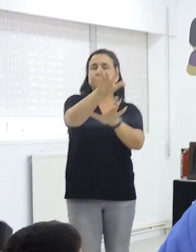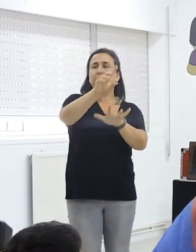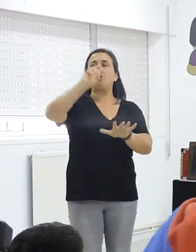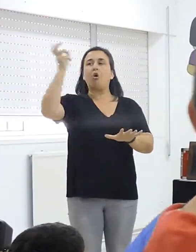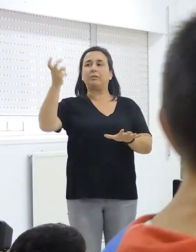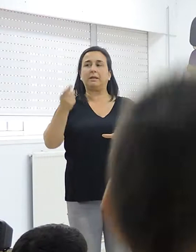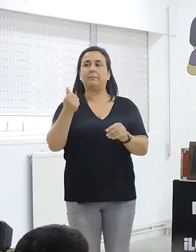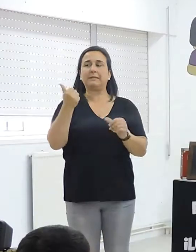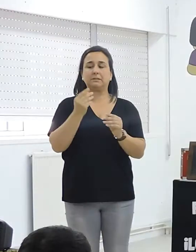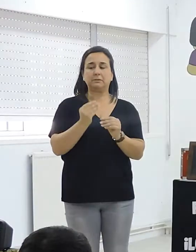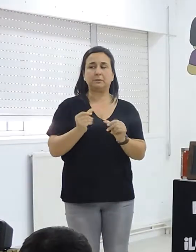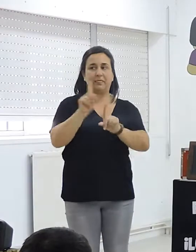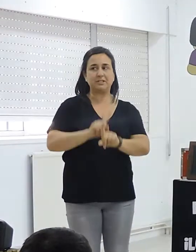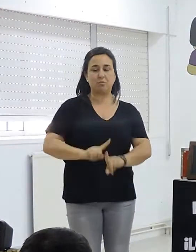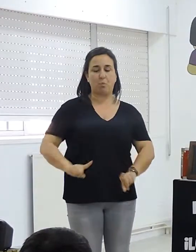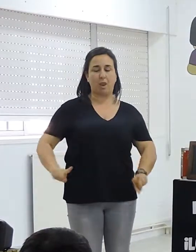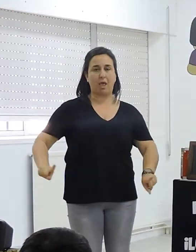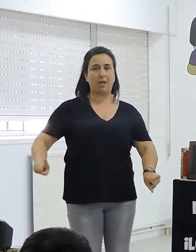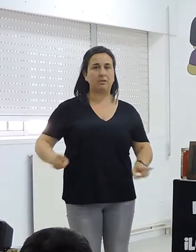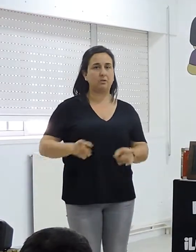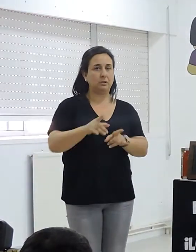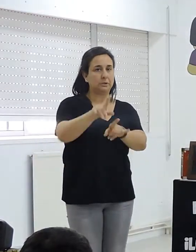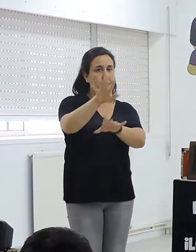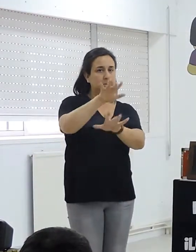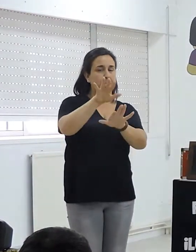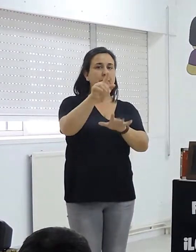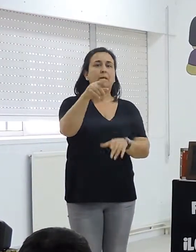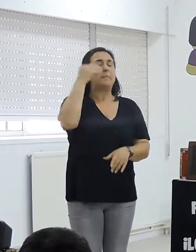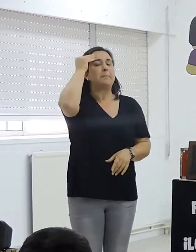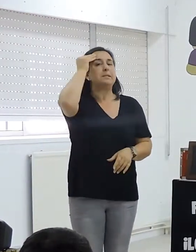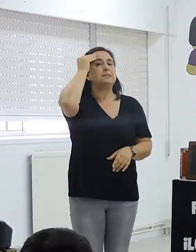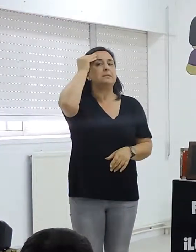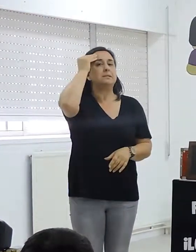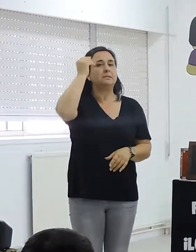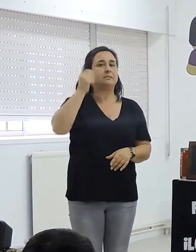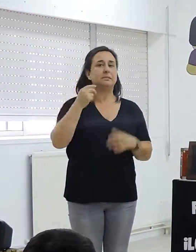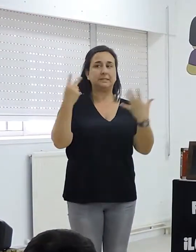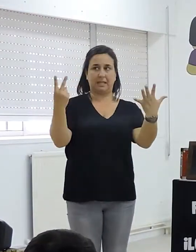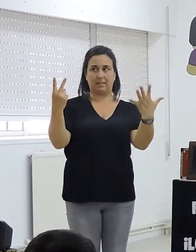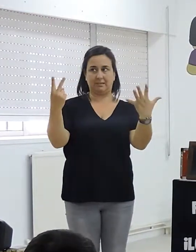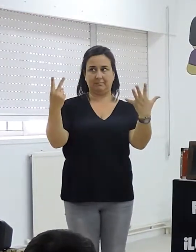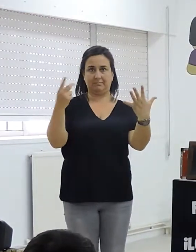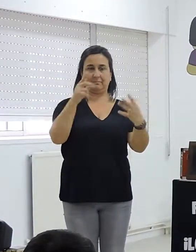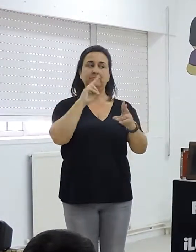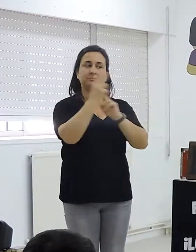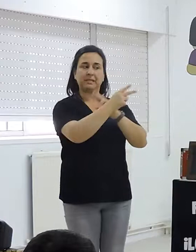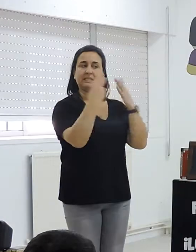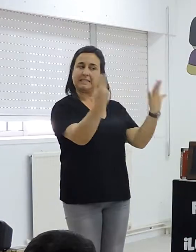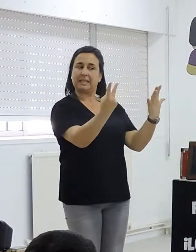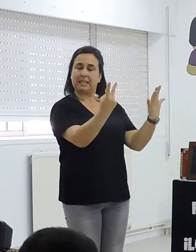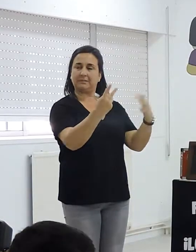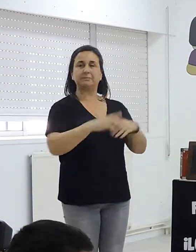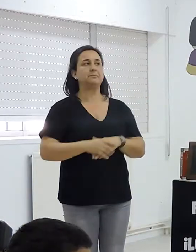sutil. Vale. El 10, digo. Sí, de verdad, lo que tú quieras. 7. El 7.